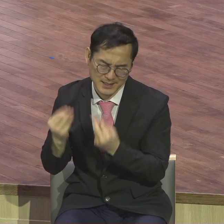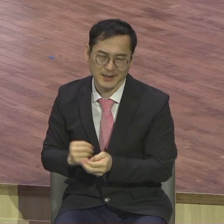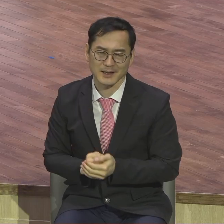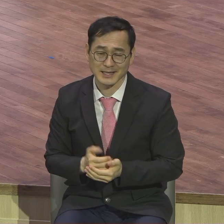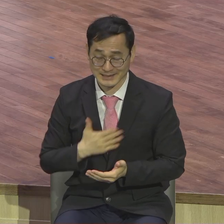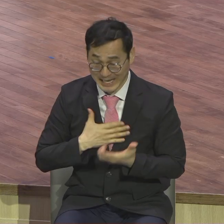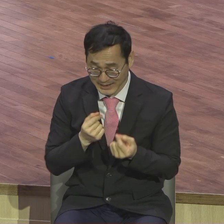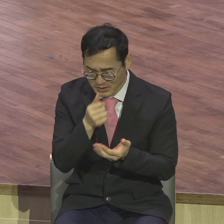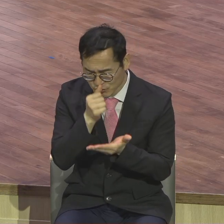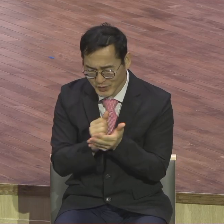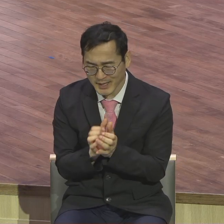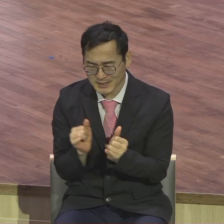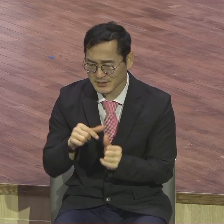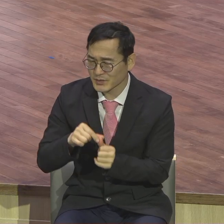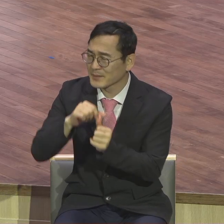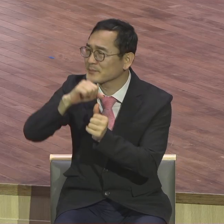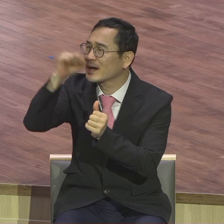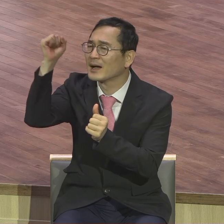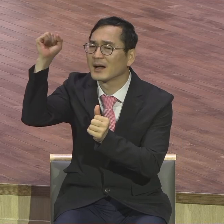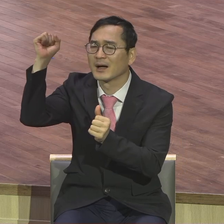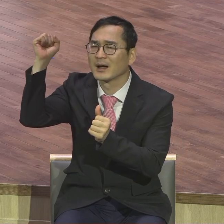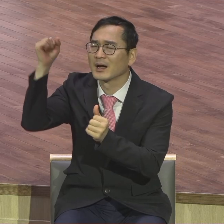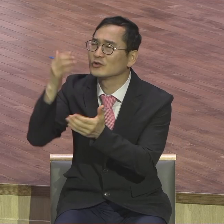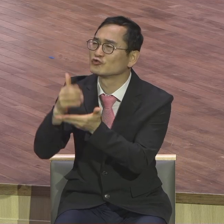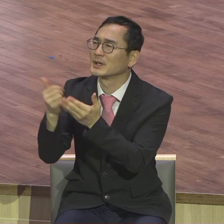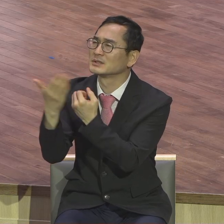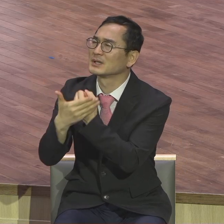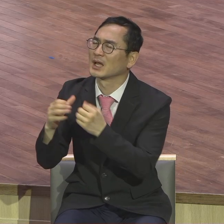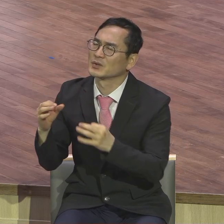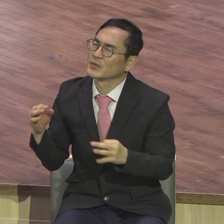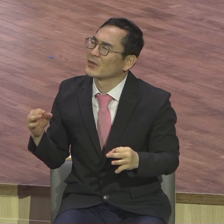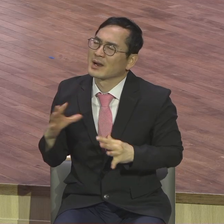죄인 살리신 주 은혜에 놀랐구나.